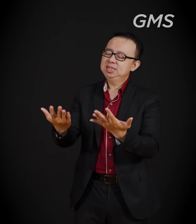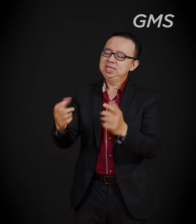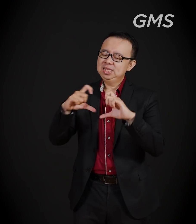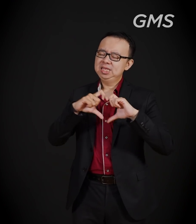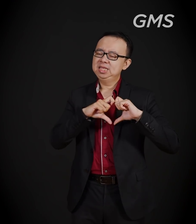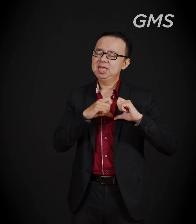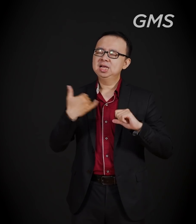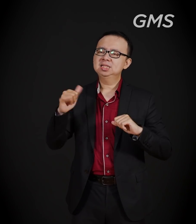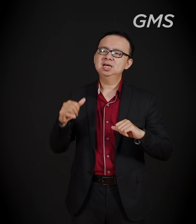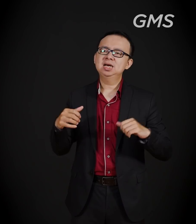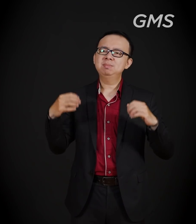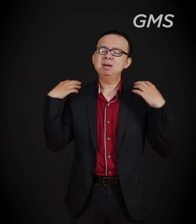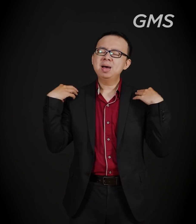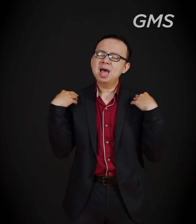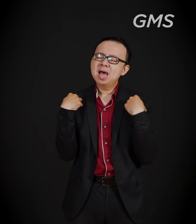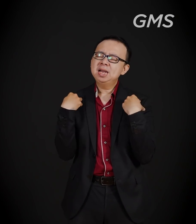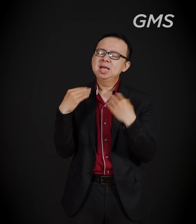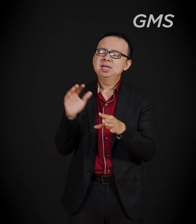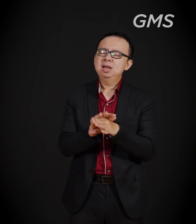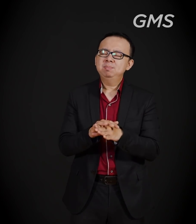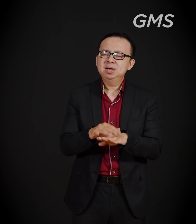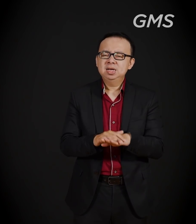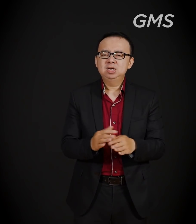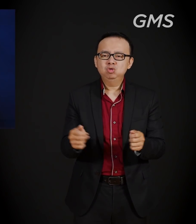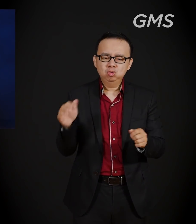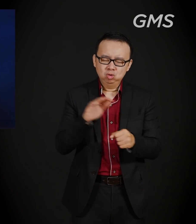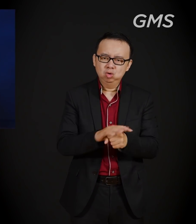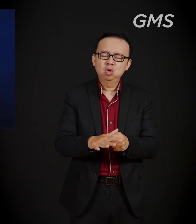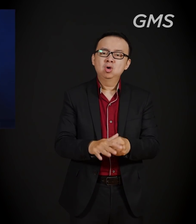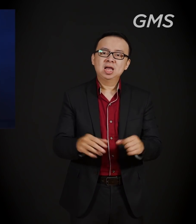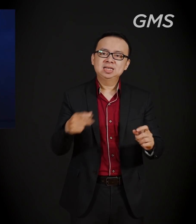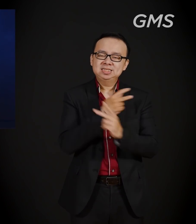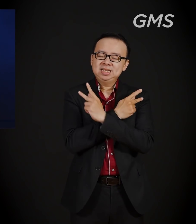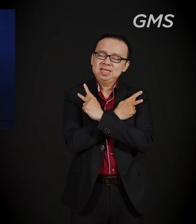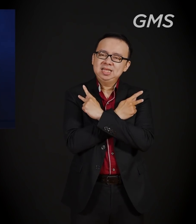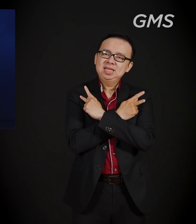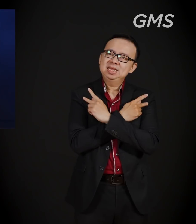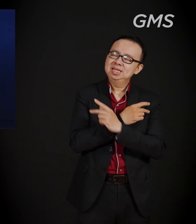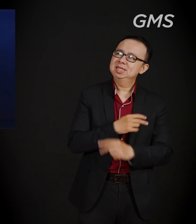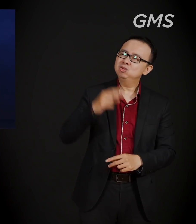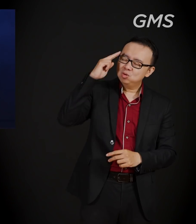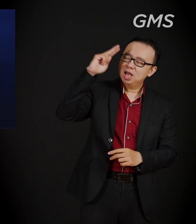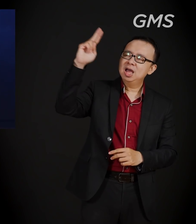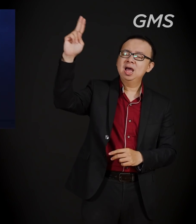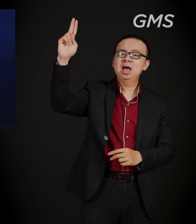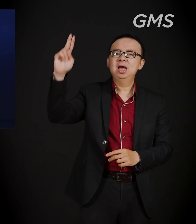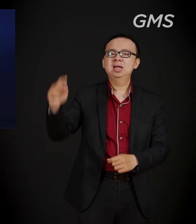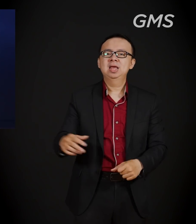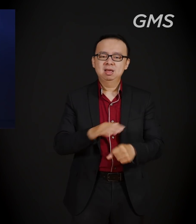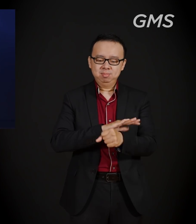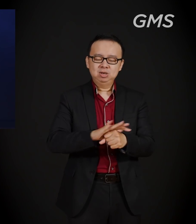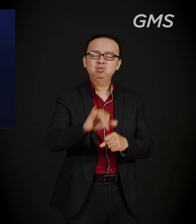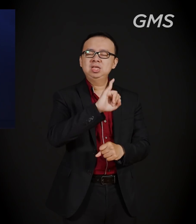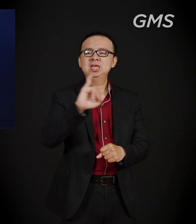Berikan hati yang terbeban dan penuh kasih ilahi.